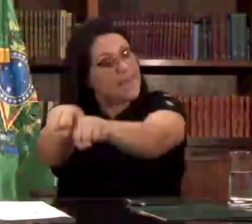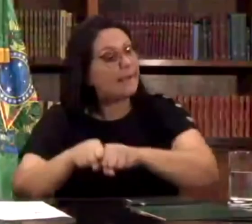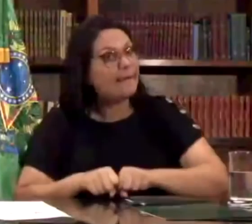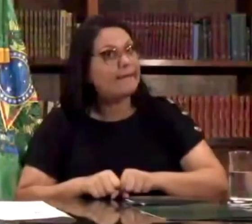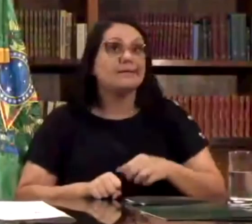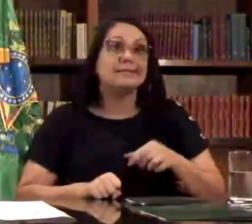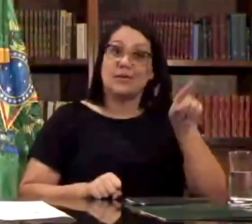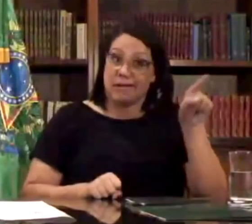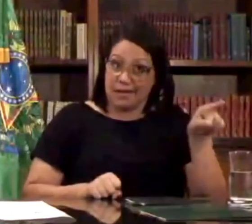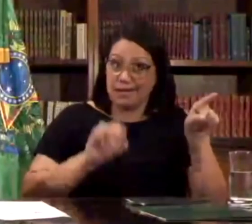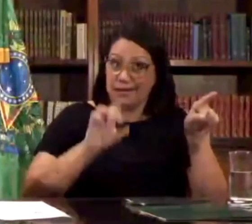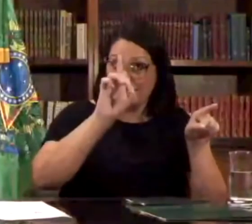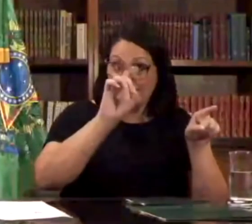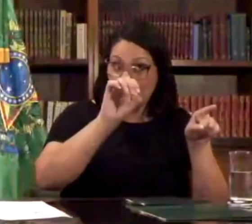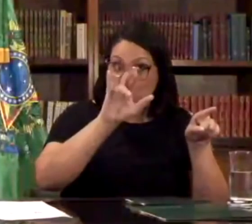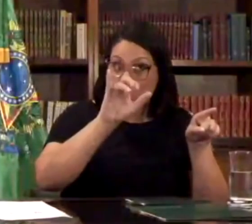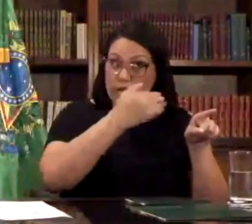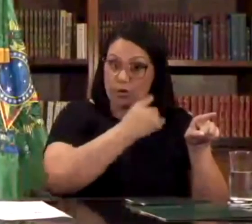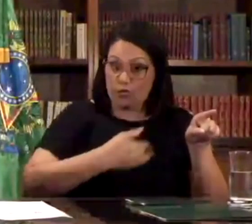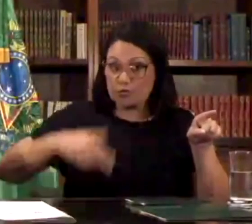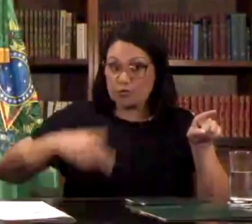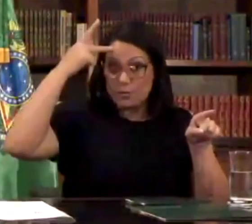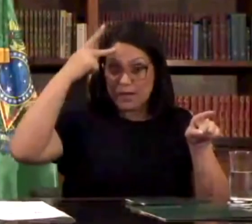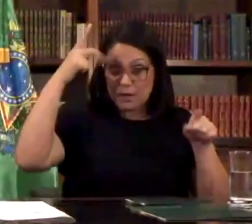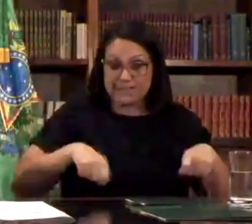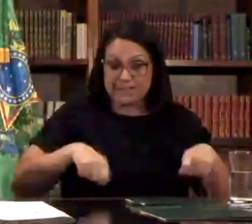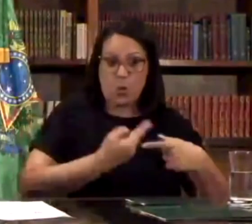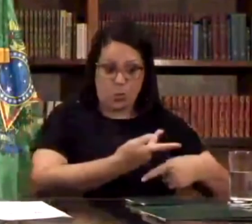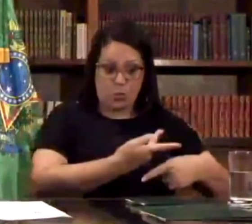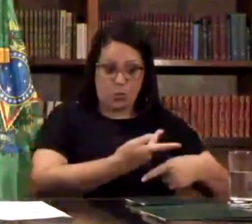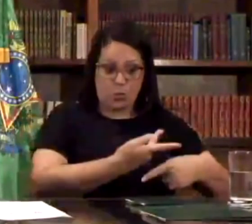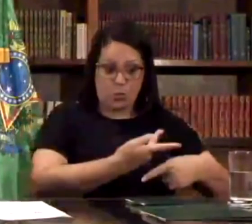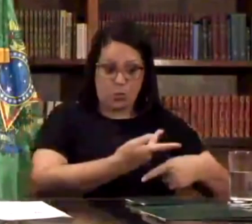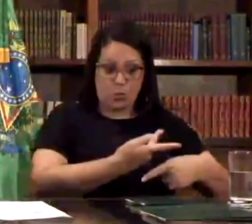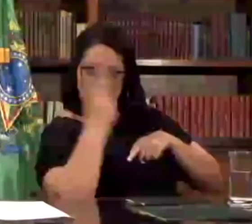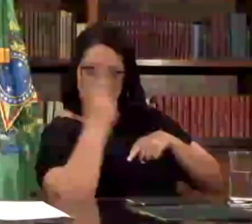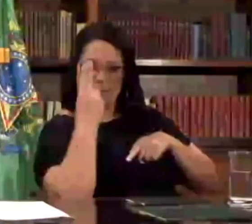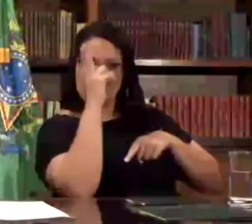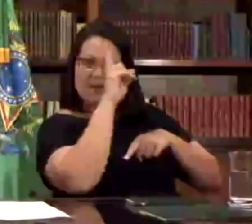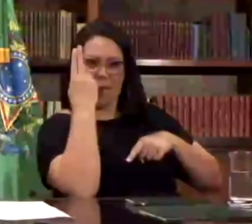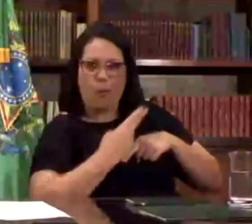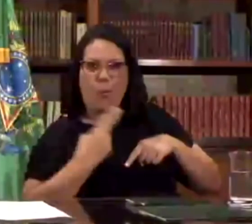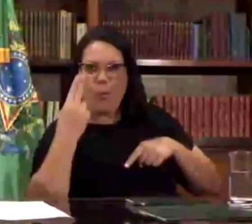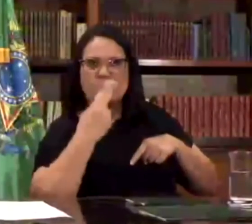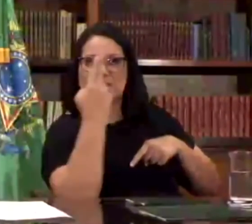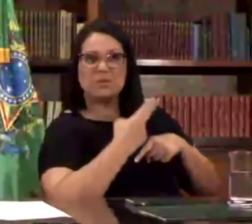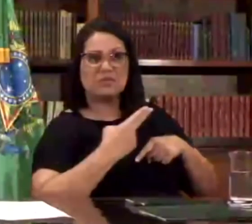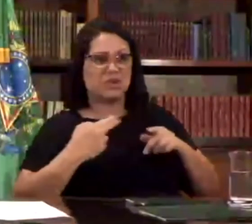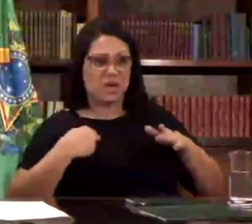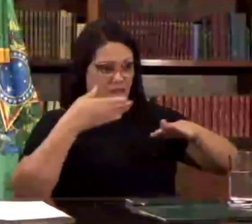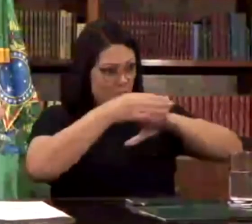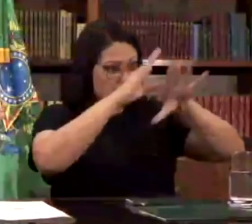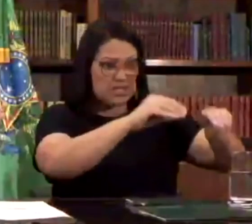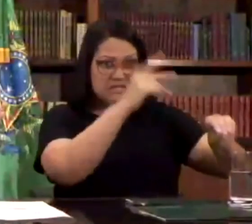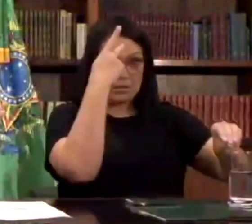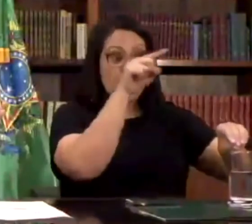precisou do meu nome em 2018, ele e outros aí, né, chegaram. Eu não entrei em campanha em São Paulo, tanto é que o João